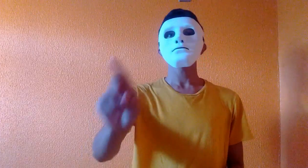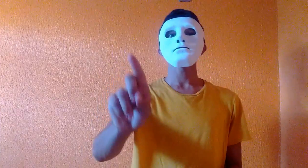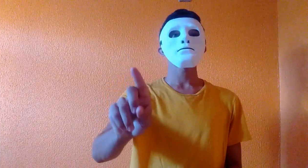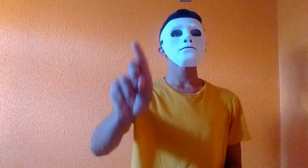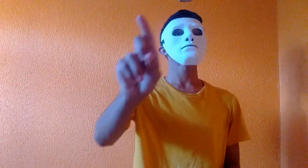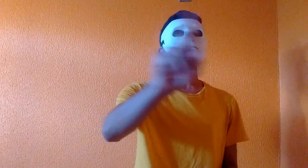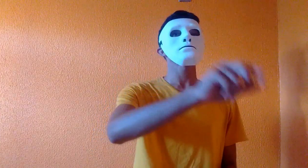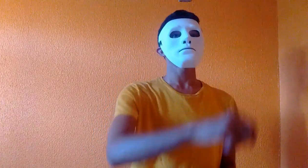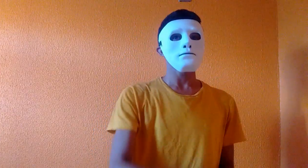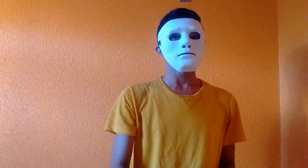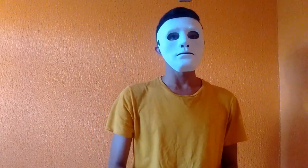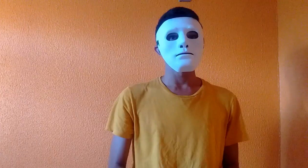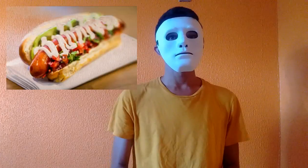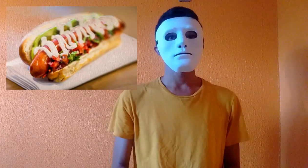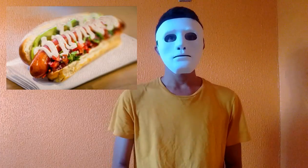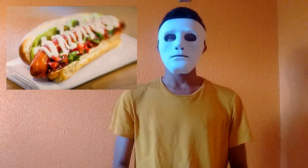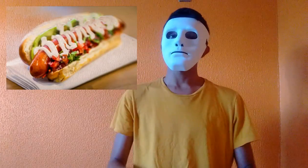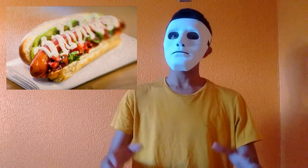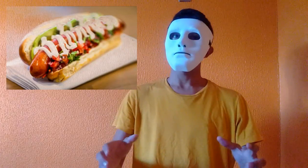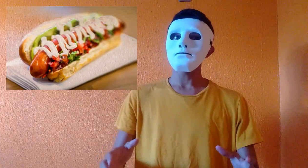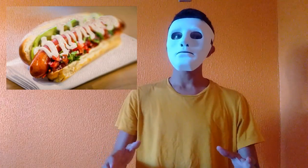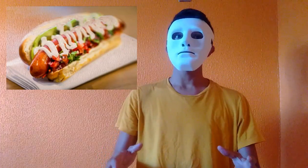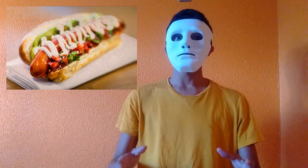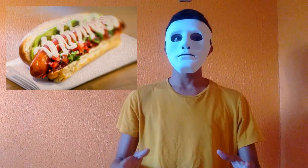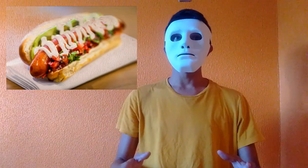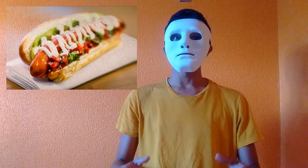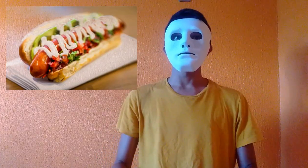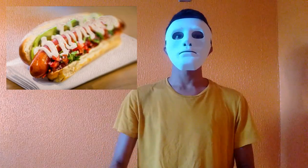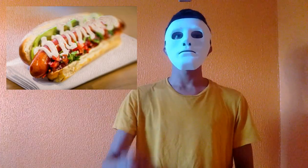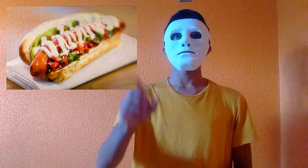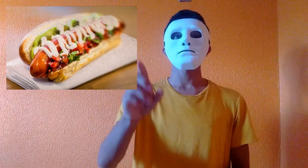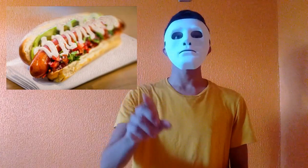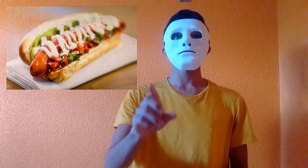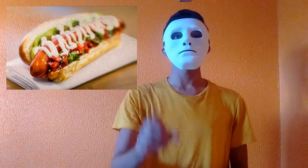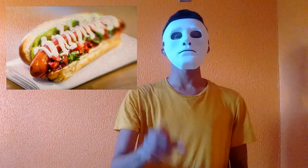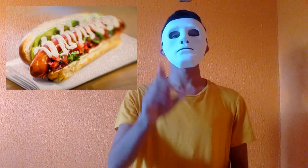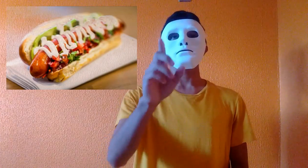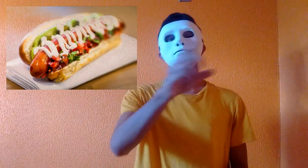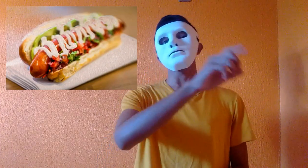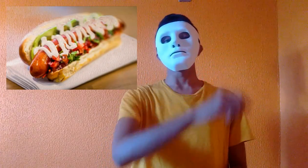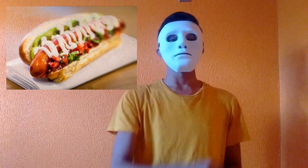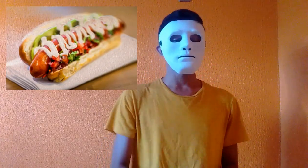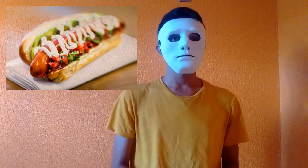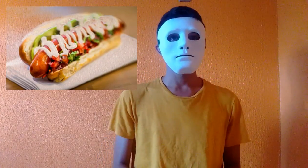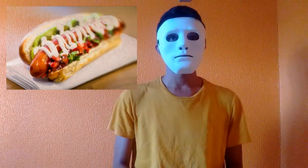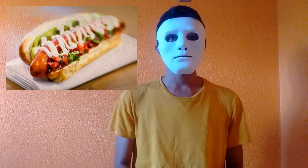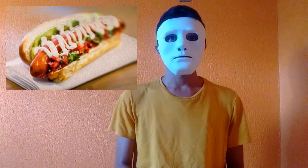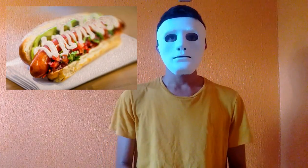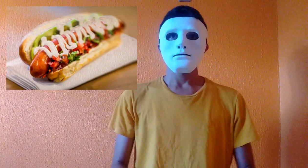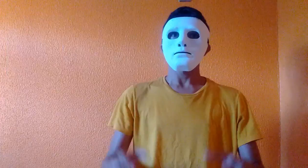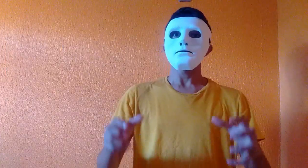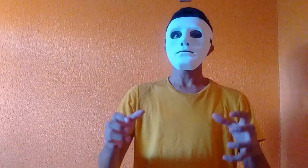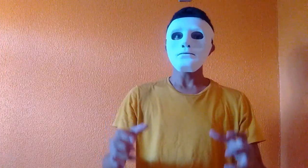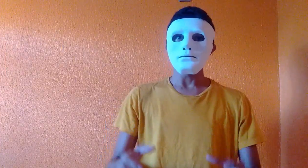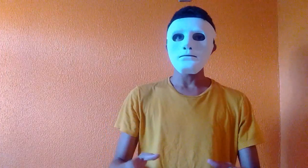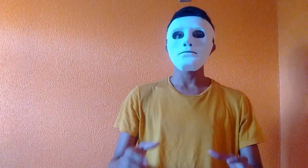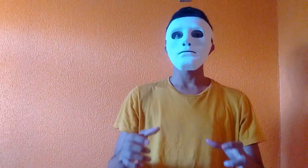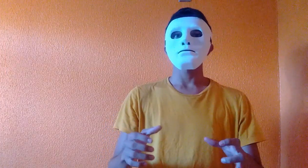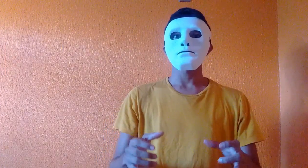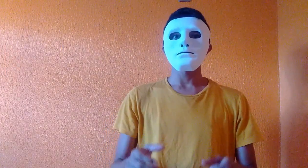dizer da maionese? A maioria dos comerciantes oferecem a maionese caseira. Além do risco da